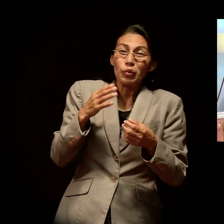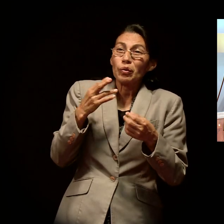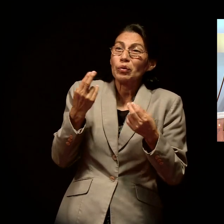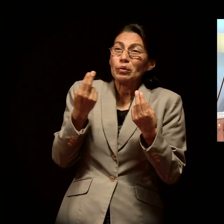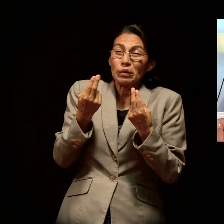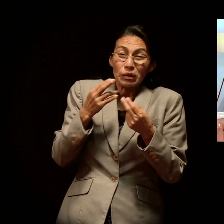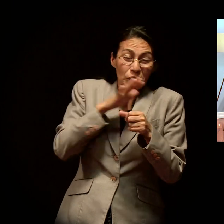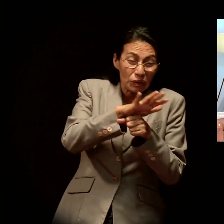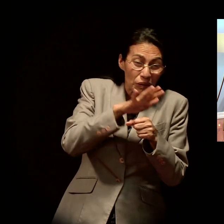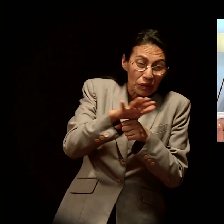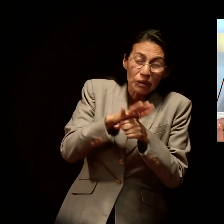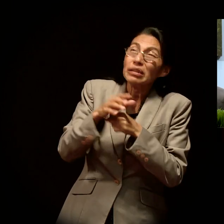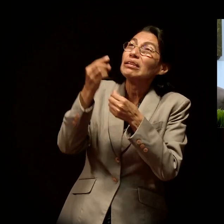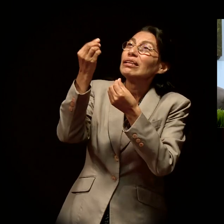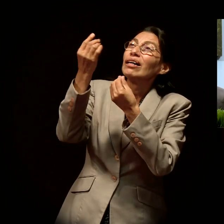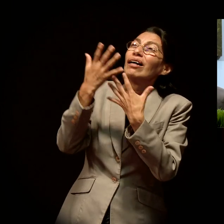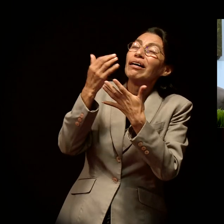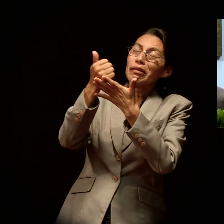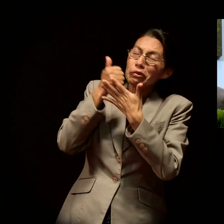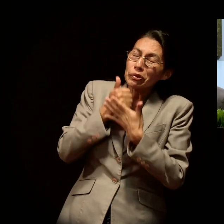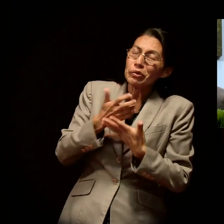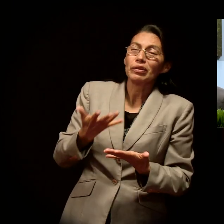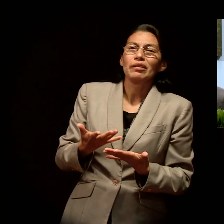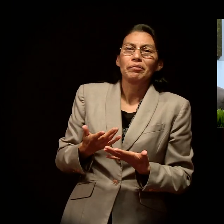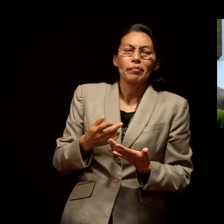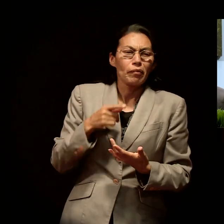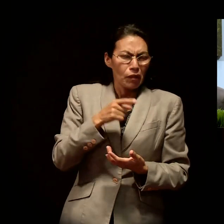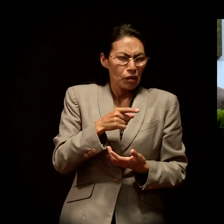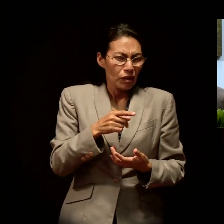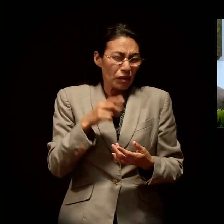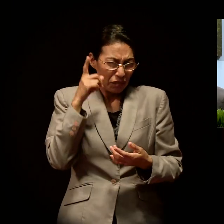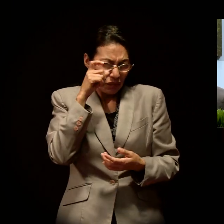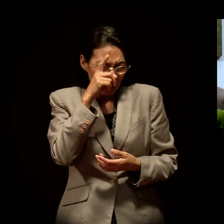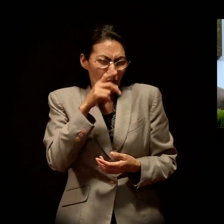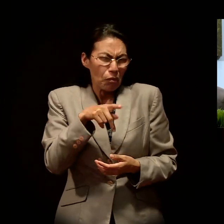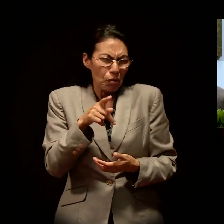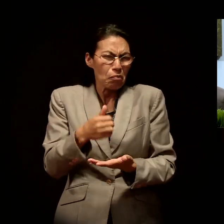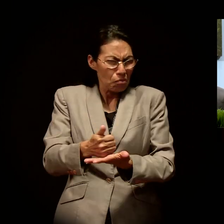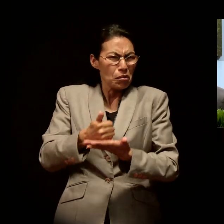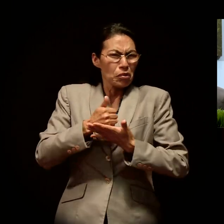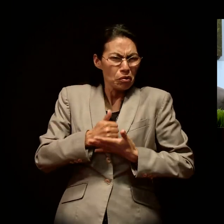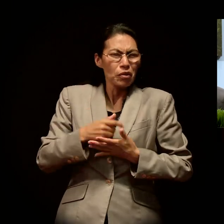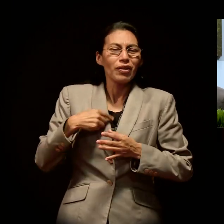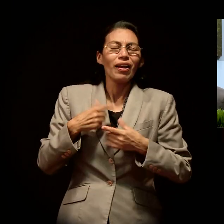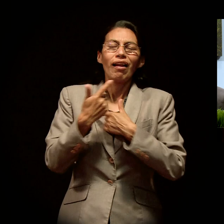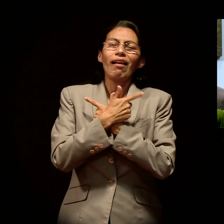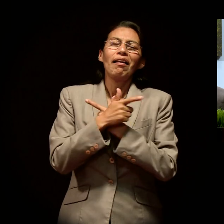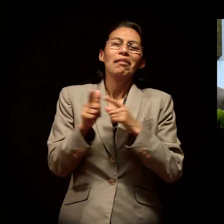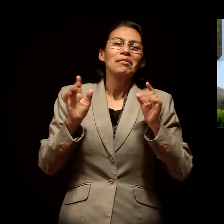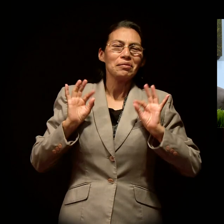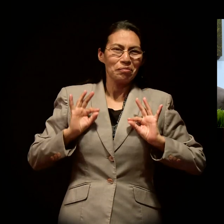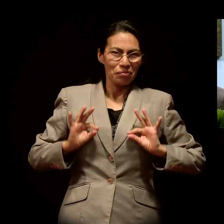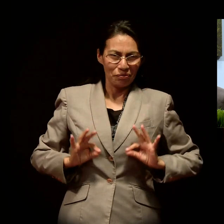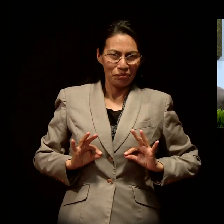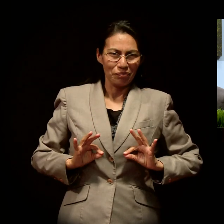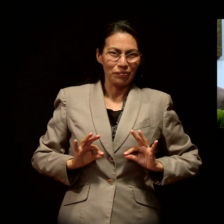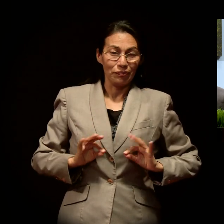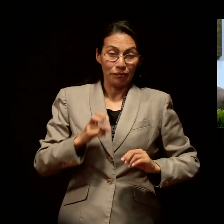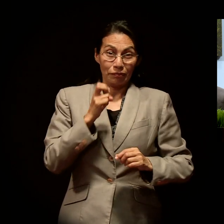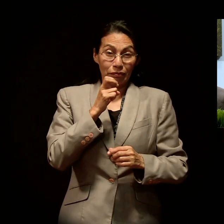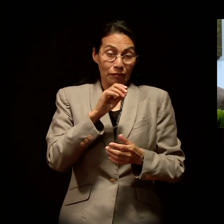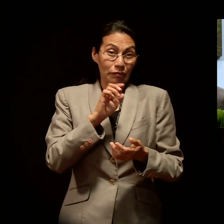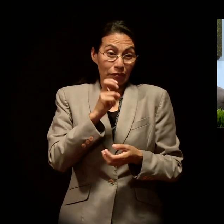es tan maravillosa con cierto grado de dificultad hizo lo que tenía que hacer y ya salí pero no olvido